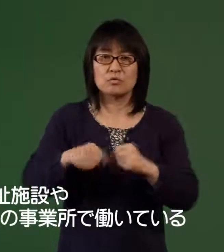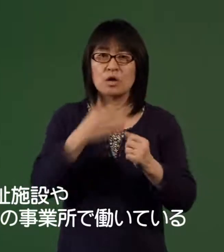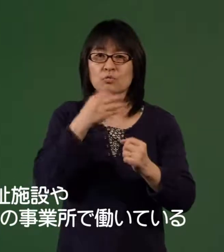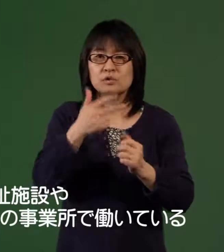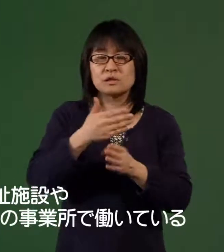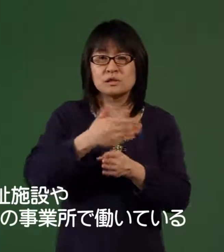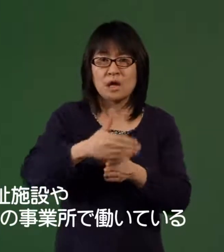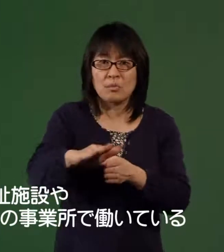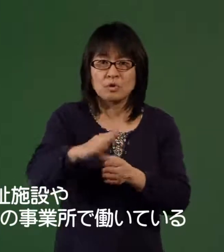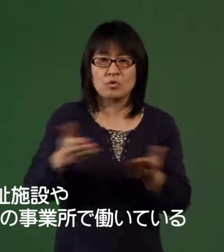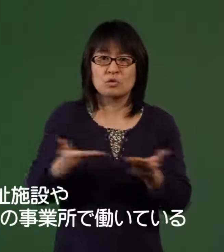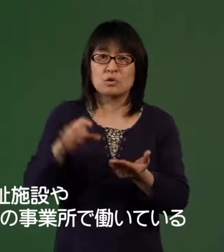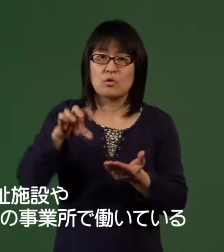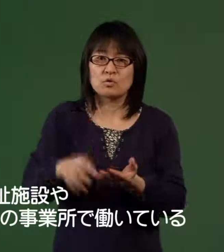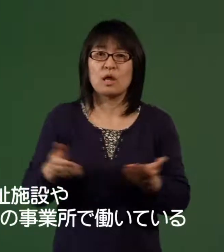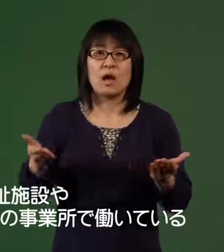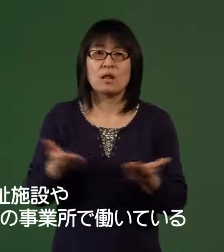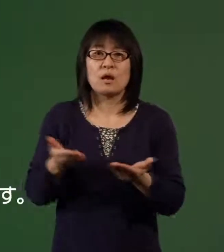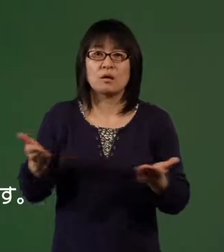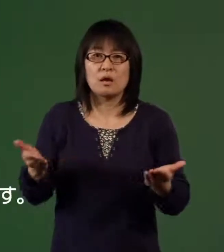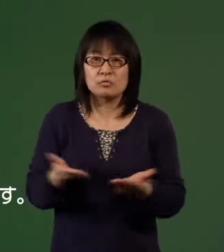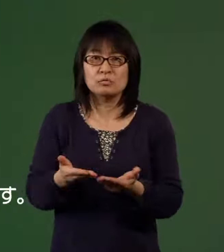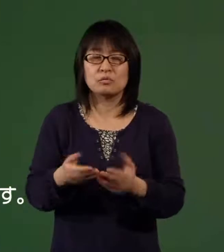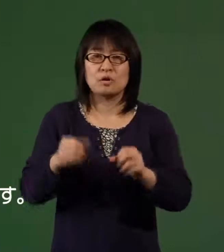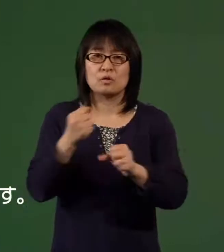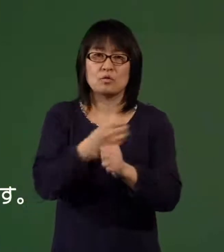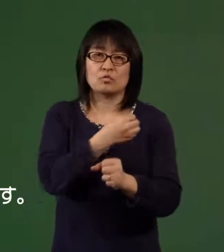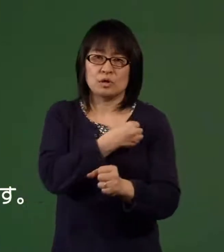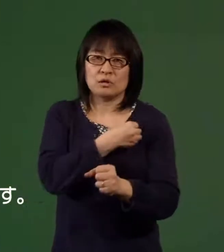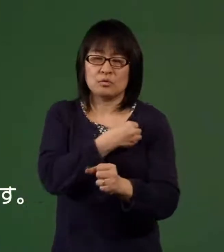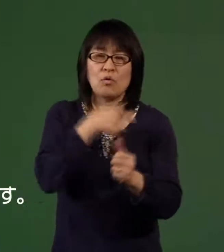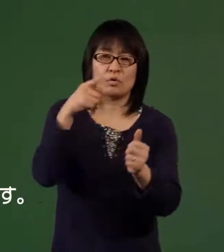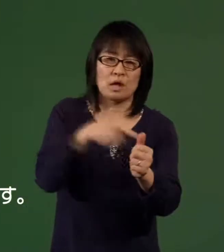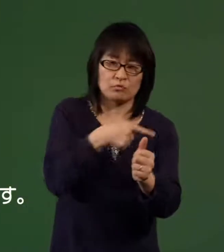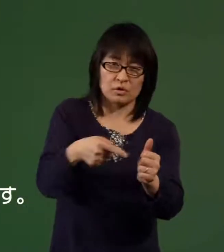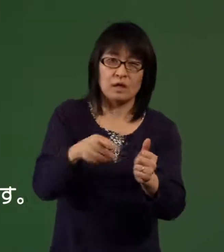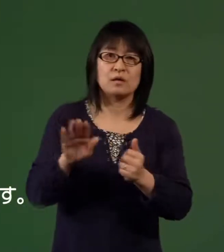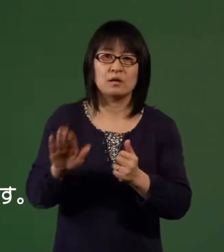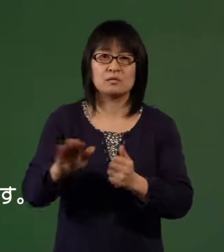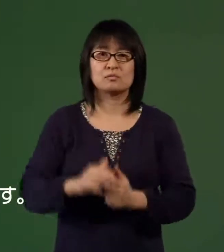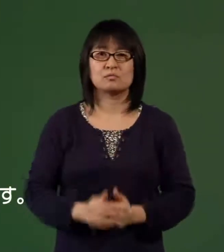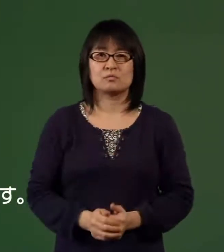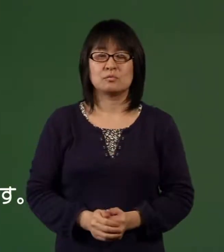の事業所で働いている職員による虐待です